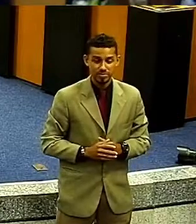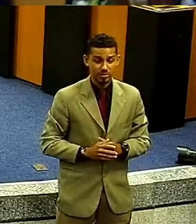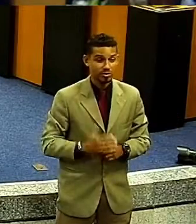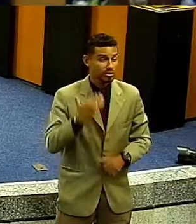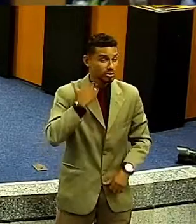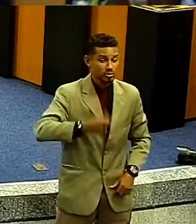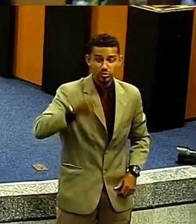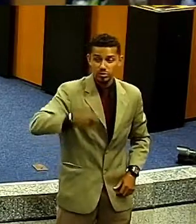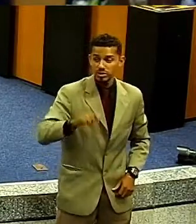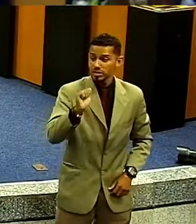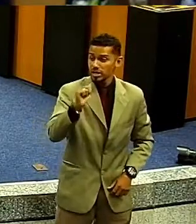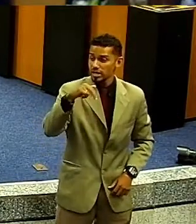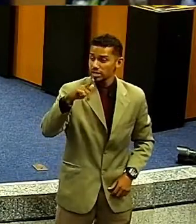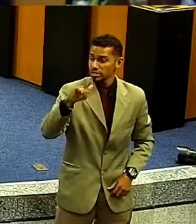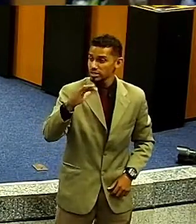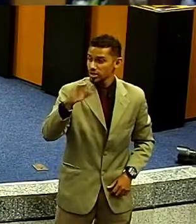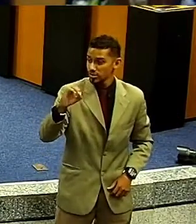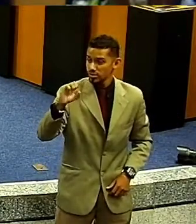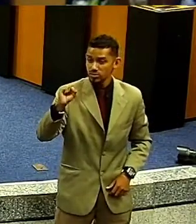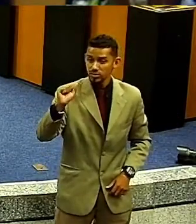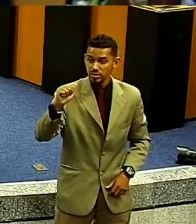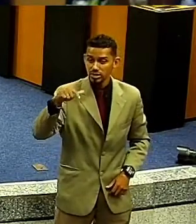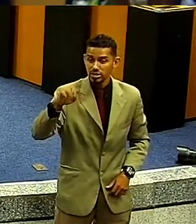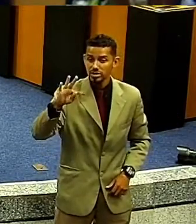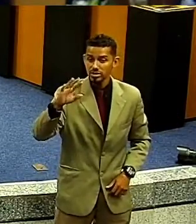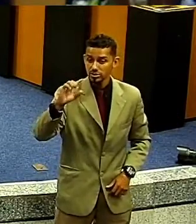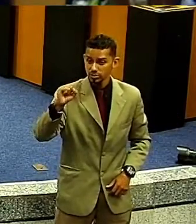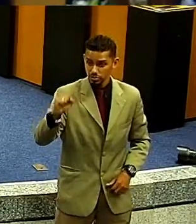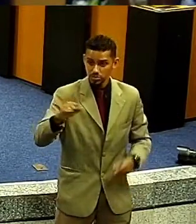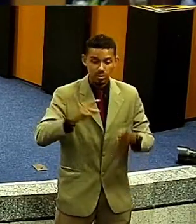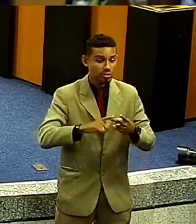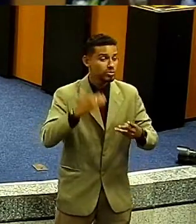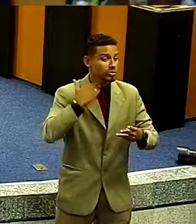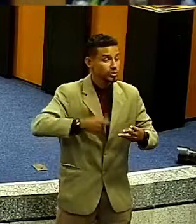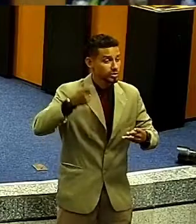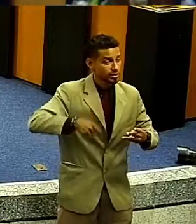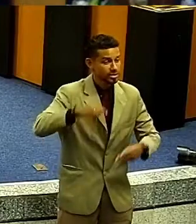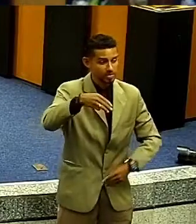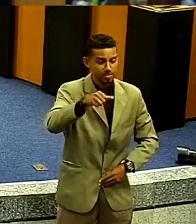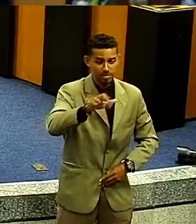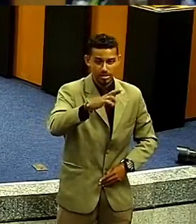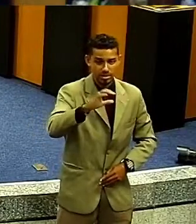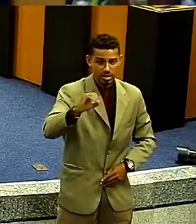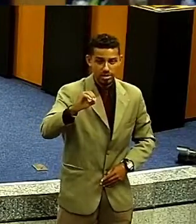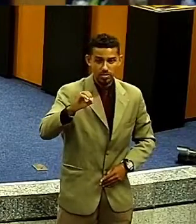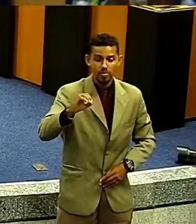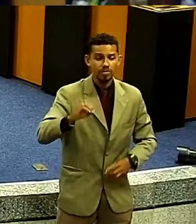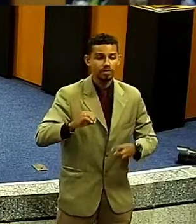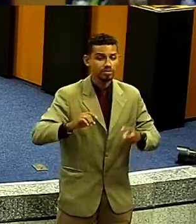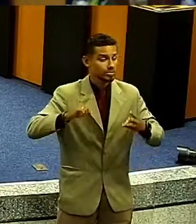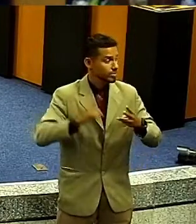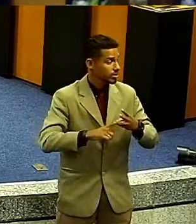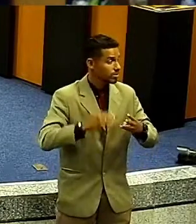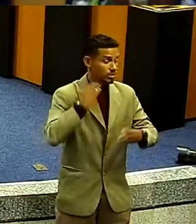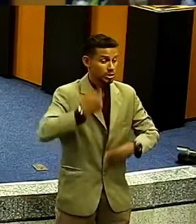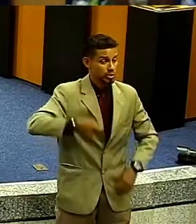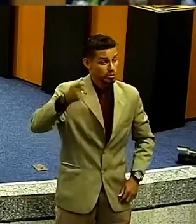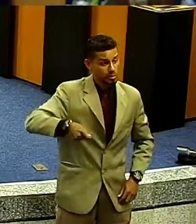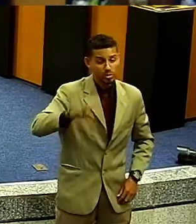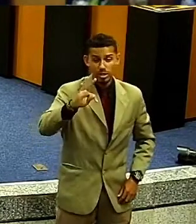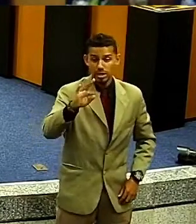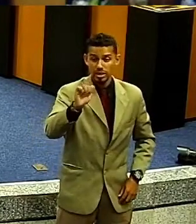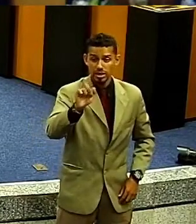juiz Ângelo Santos o juiz Marcelo oca o jurista tarcis